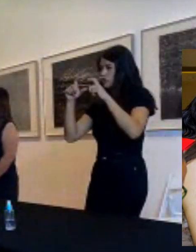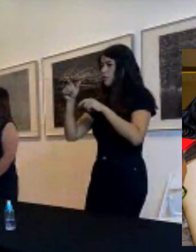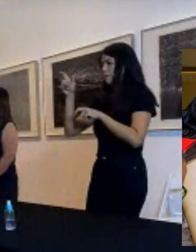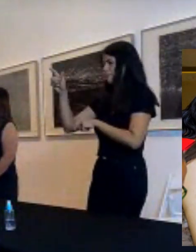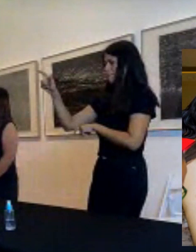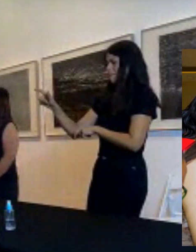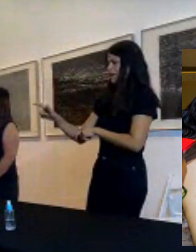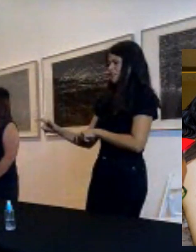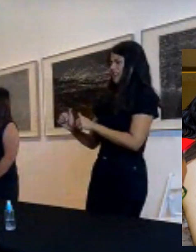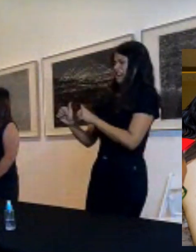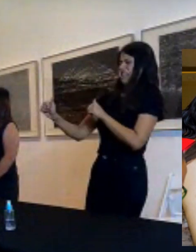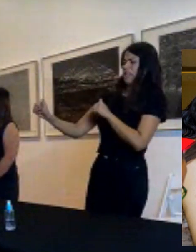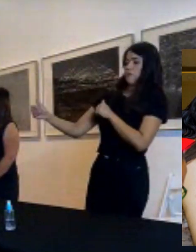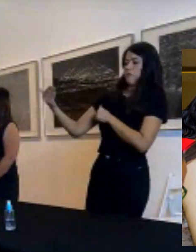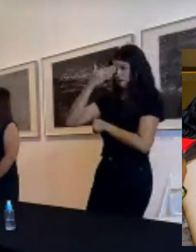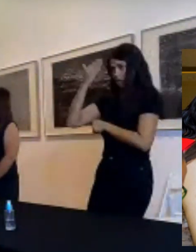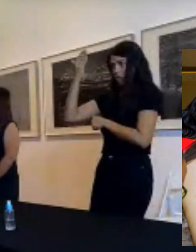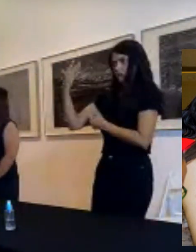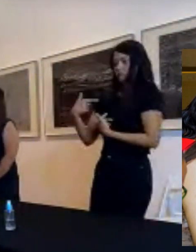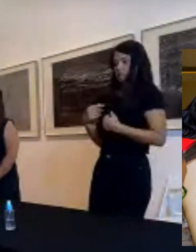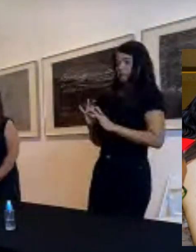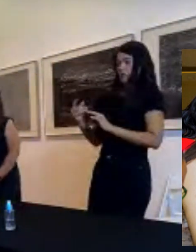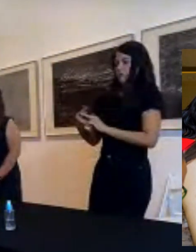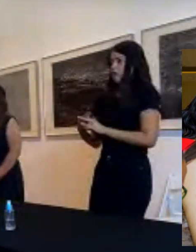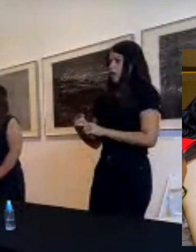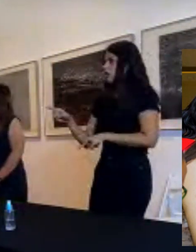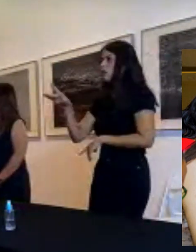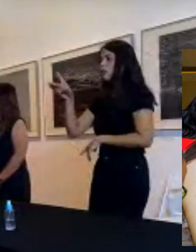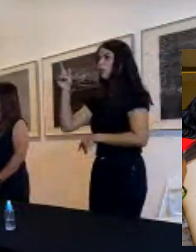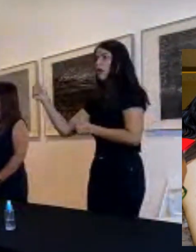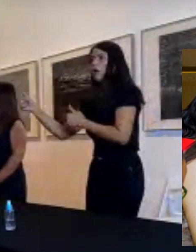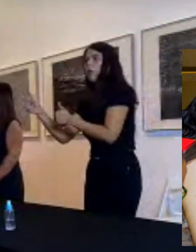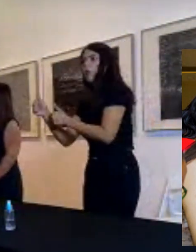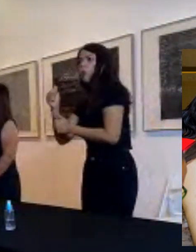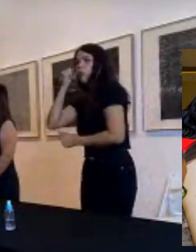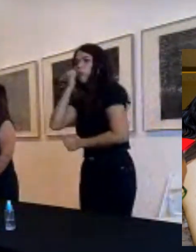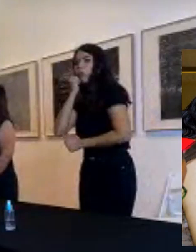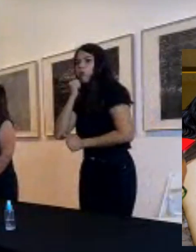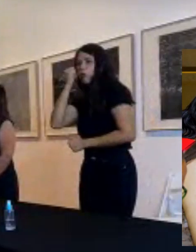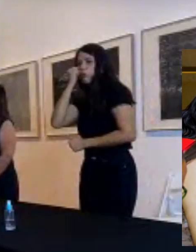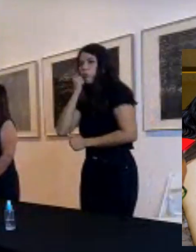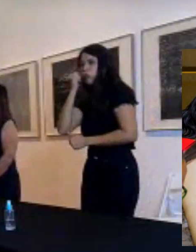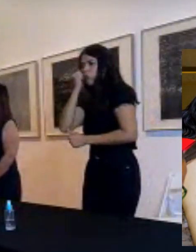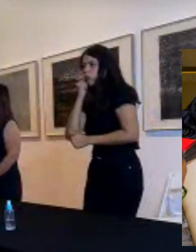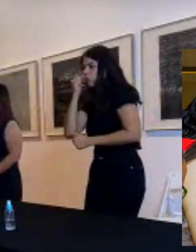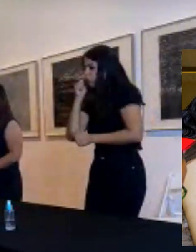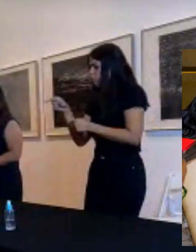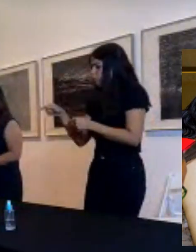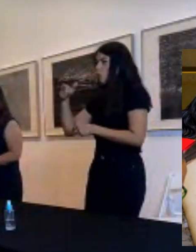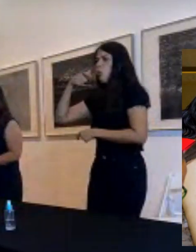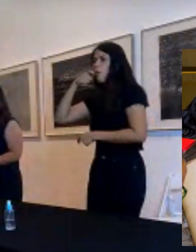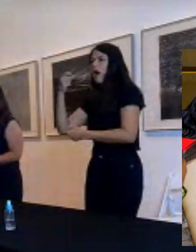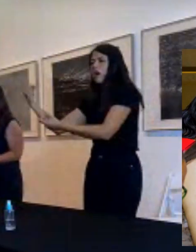persona muy lejana. Te das cuenta que era una persona muy cercana, que era un ser humano que nos